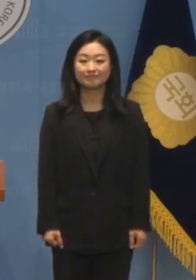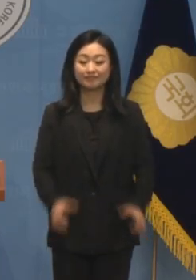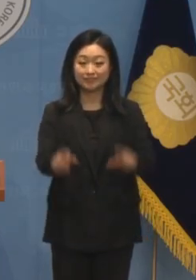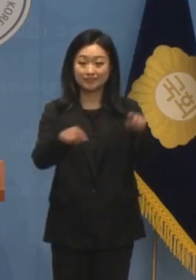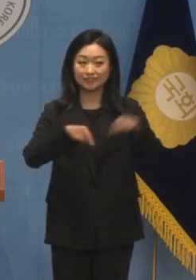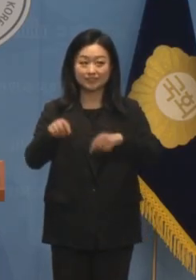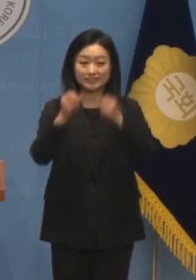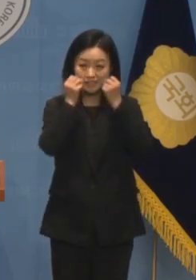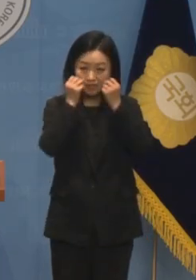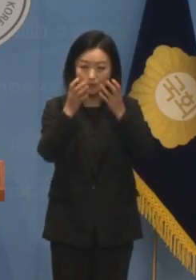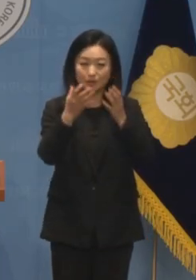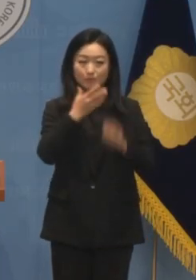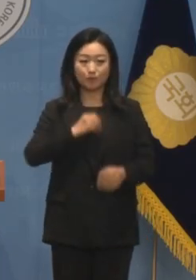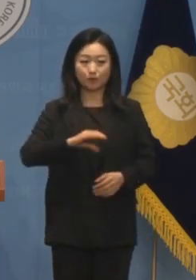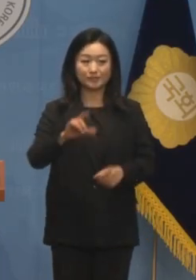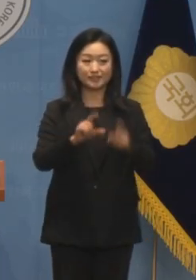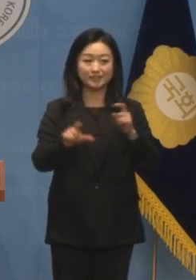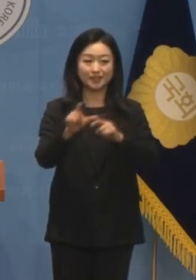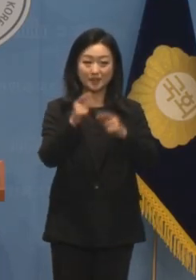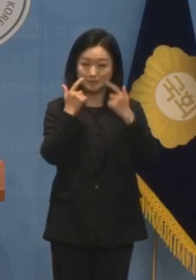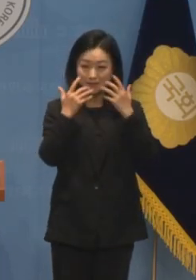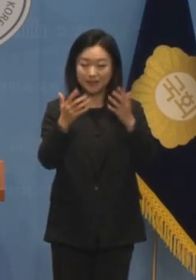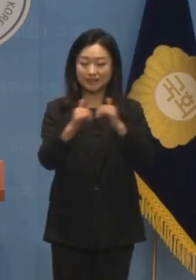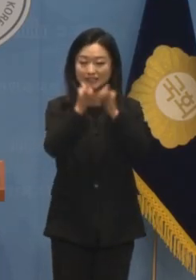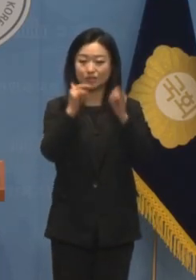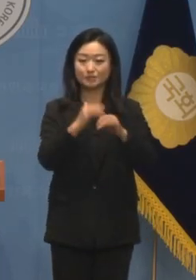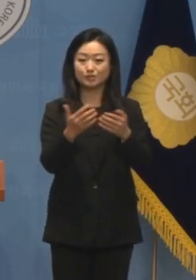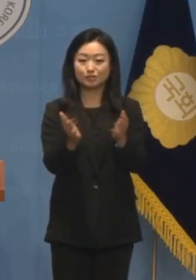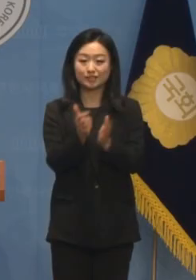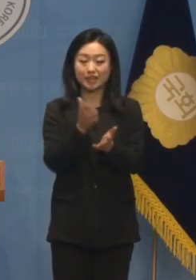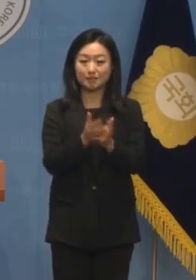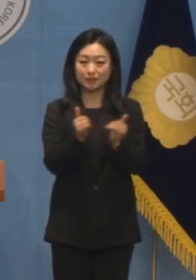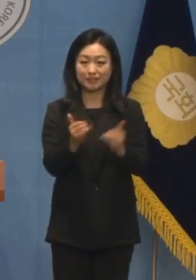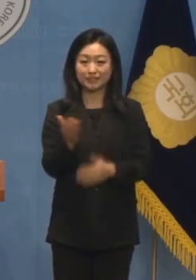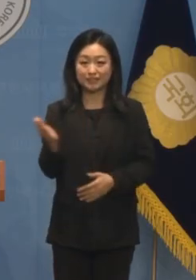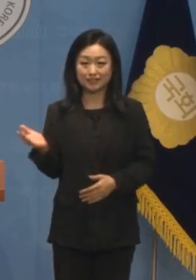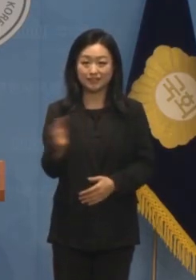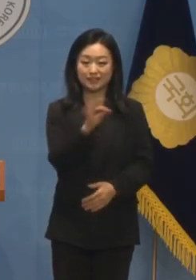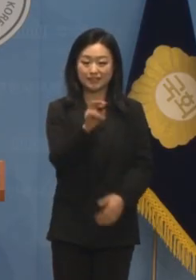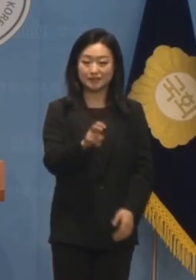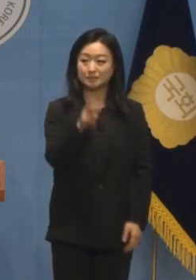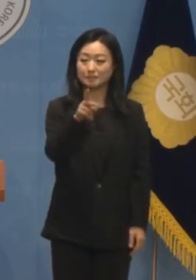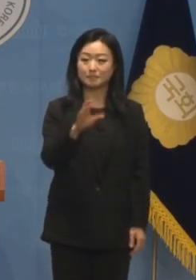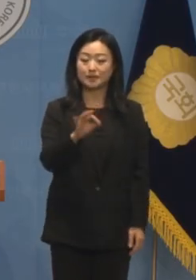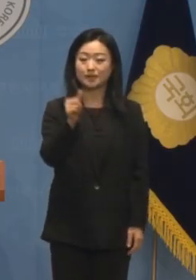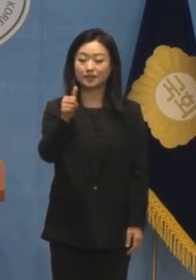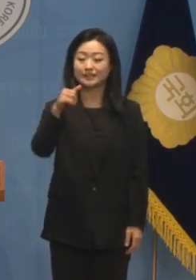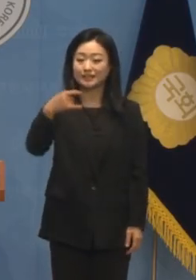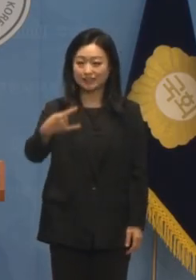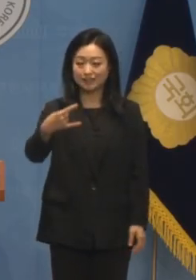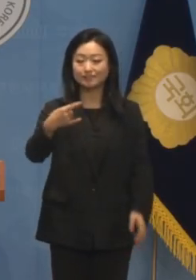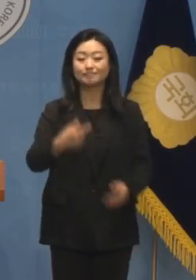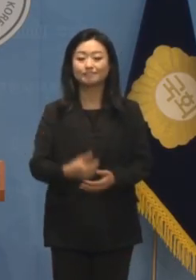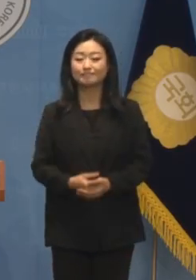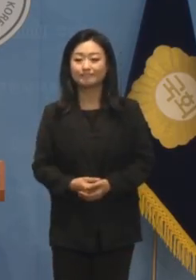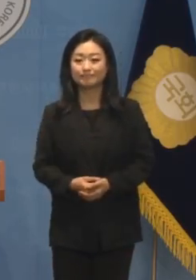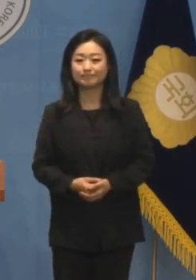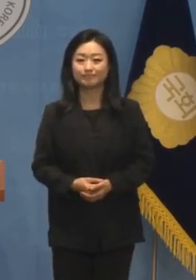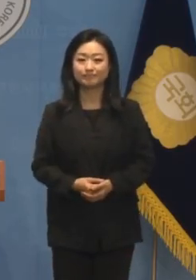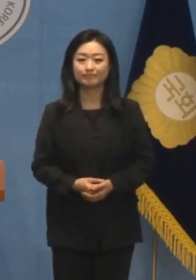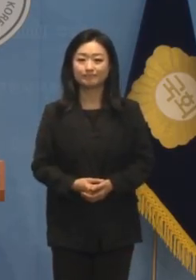정치를 새롭게, 복지를 강하게 사회민주당 대변인 임명희입니다. 첫 번째 브리핑